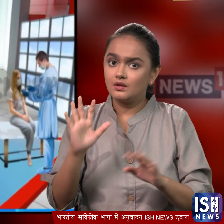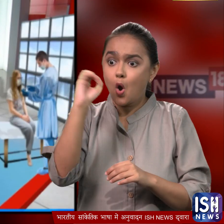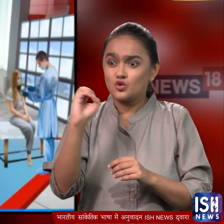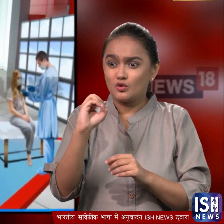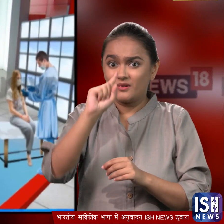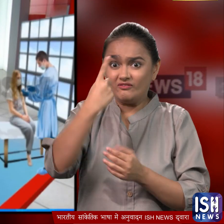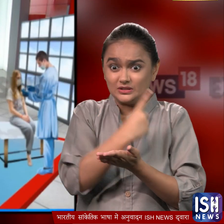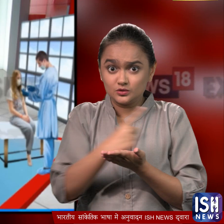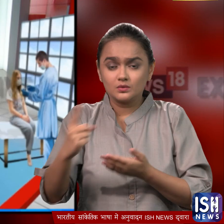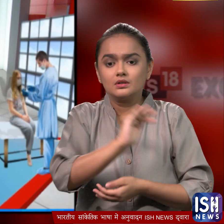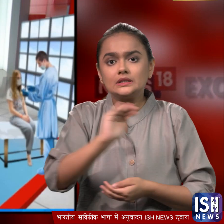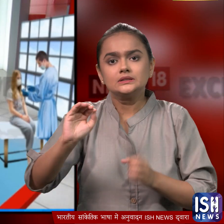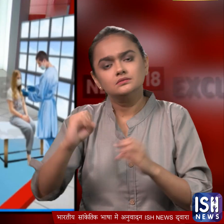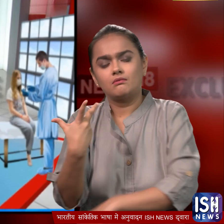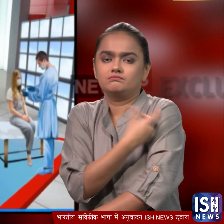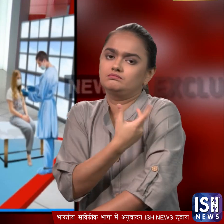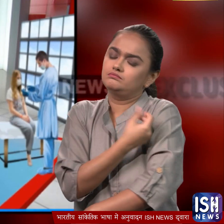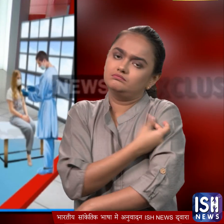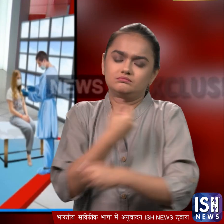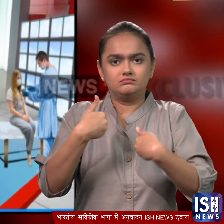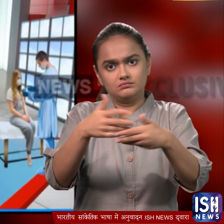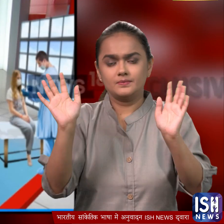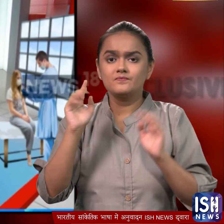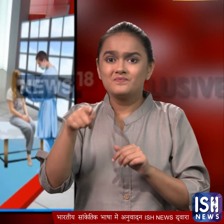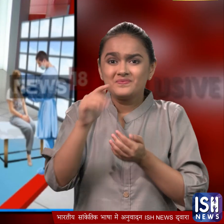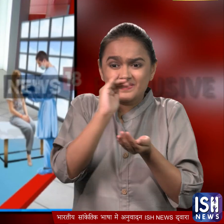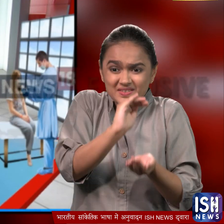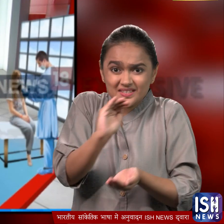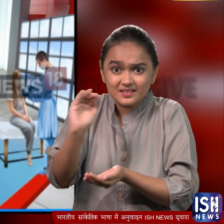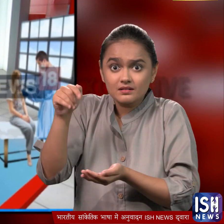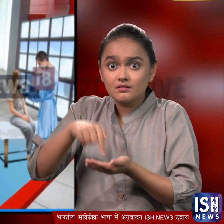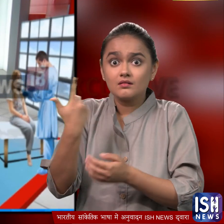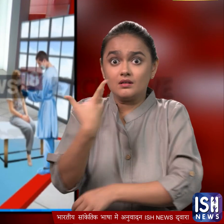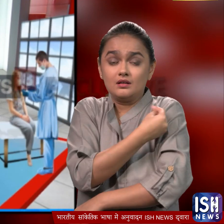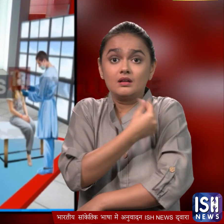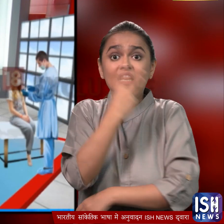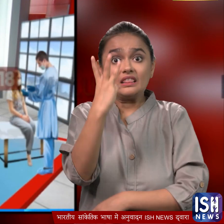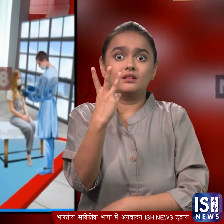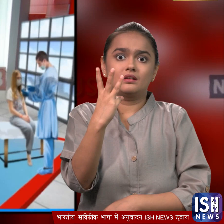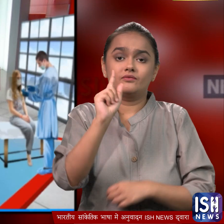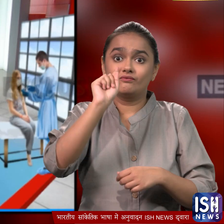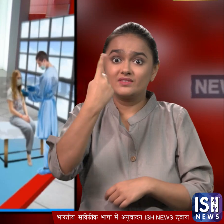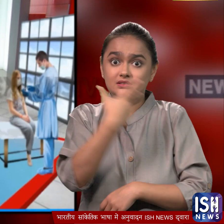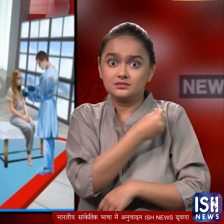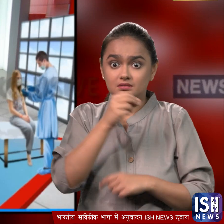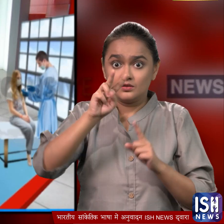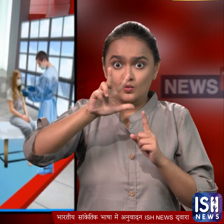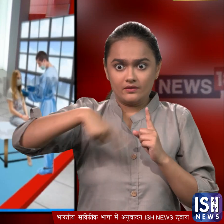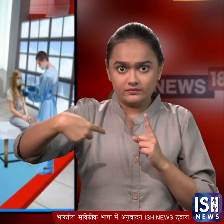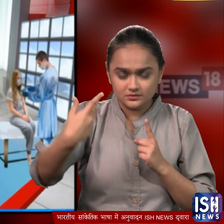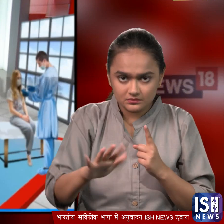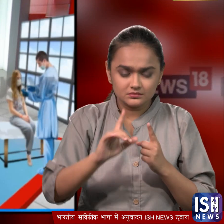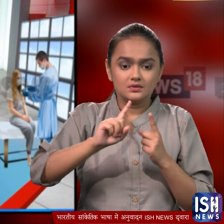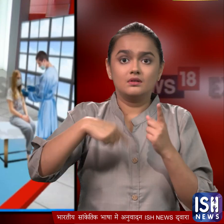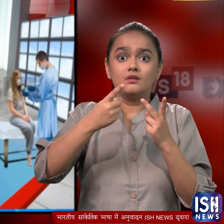तैयार हो जाएंगी और अक्टूबर के पहले हफ्ते में यह वैक्सीन बच्चों को लगनी भी शुरू हो जाएगी। बच्चों को इस वैक्सीन की 3 डोज लगाई जाएंगी। पहली डोज